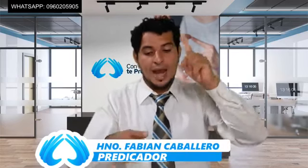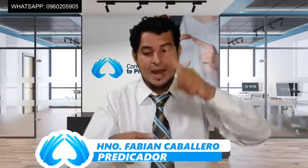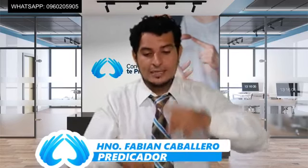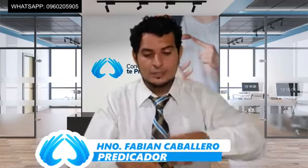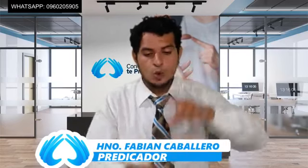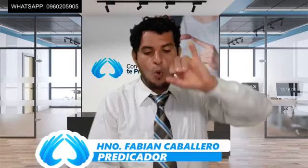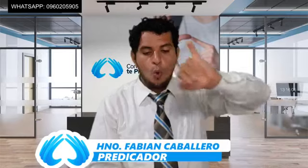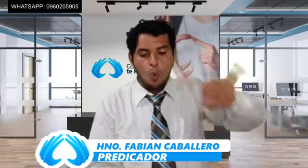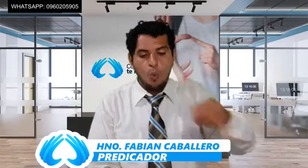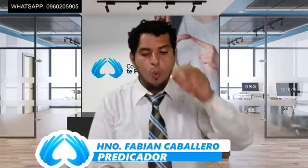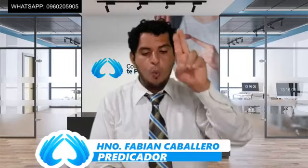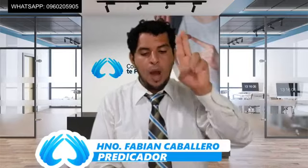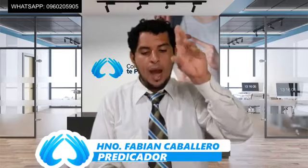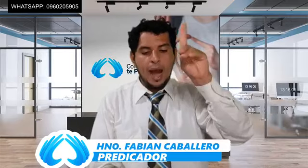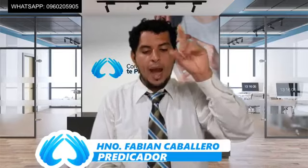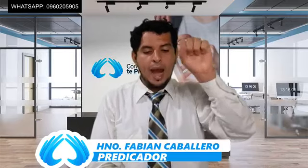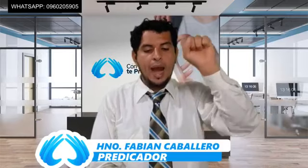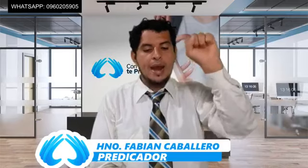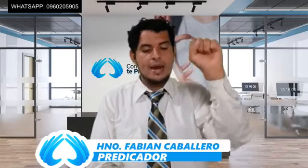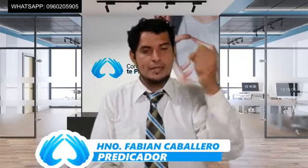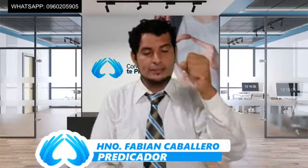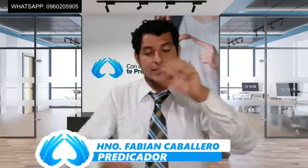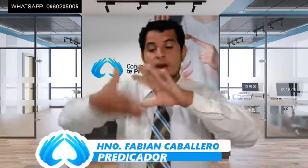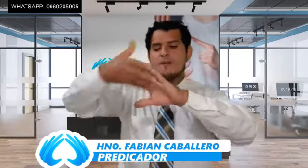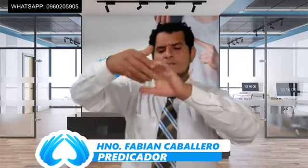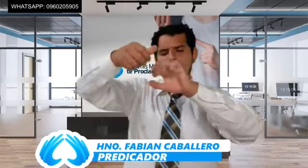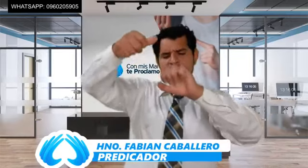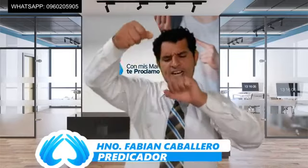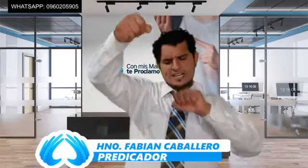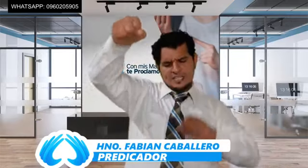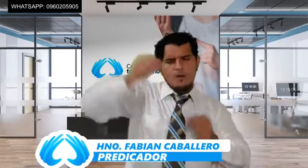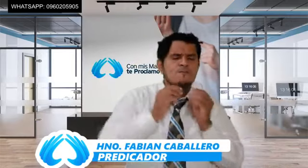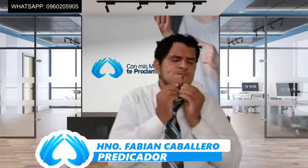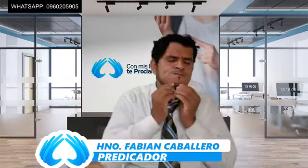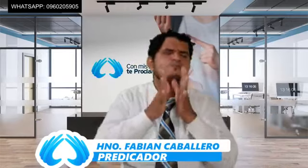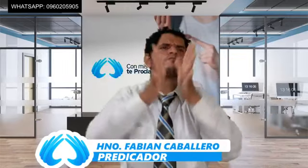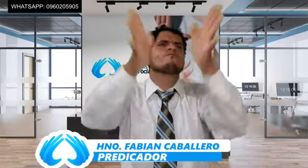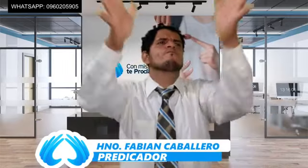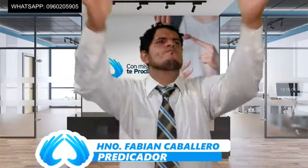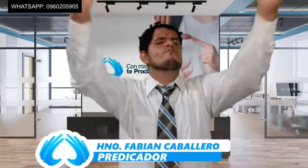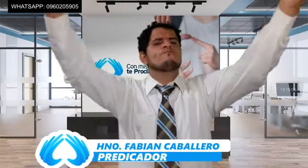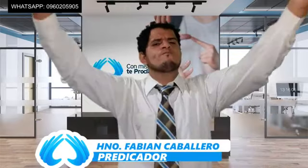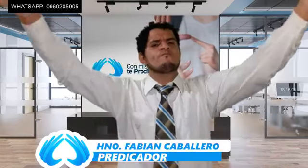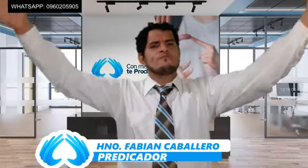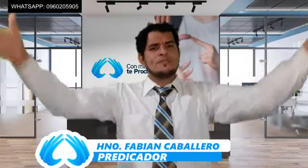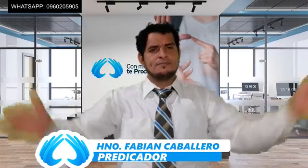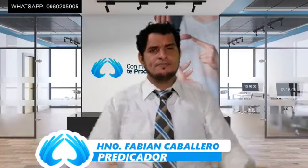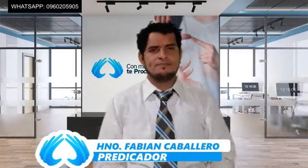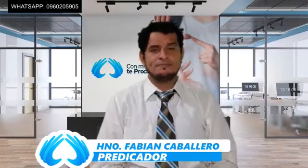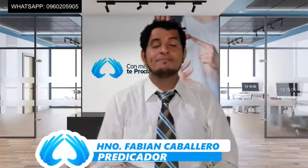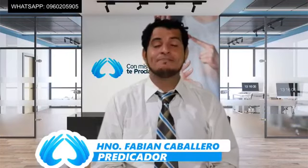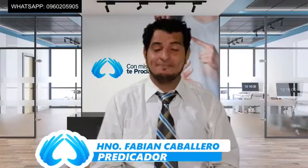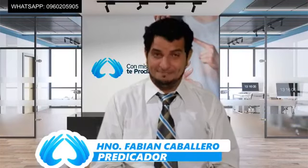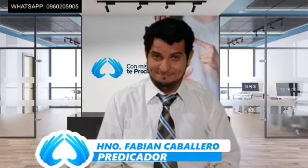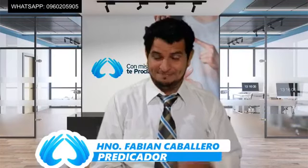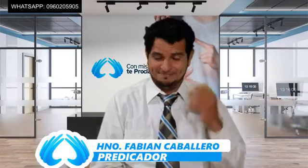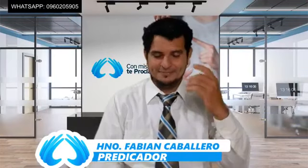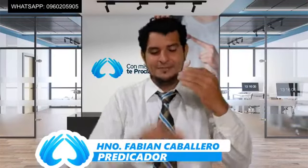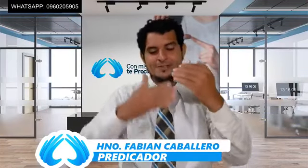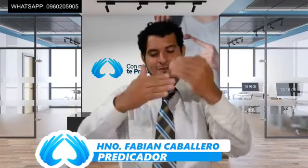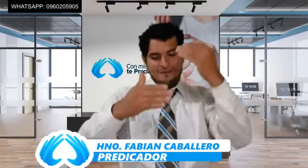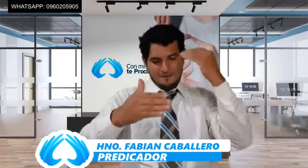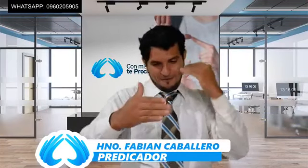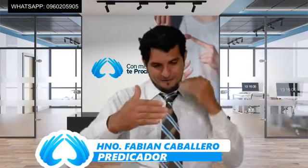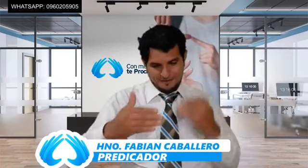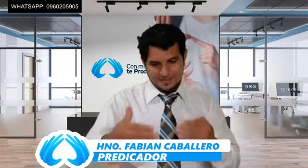De las cartas generales es Santiago hasta Judas. Esos